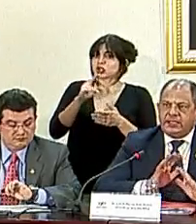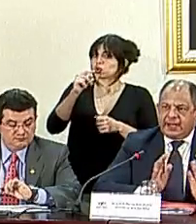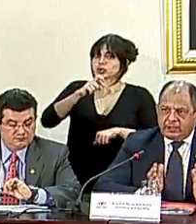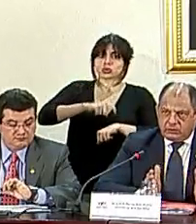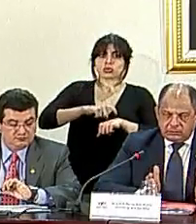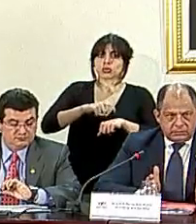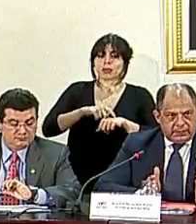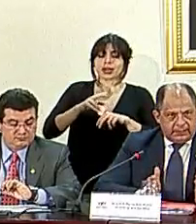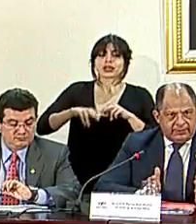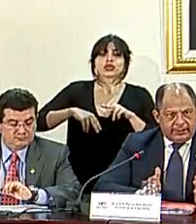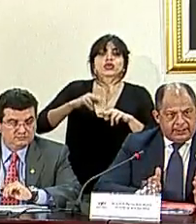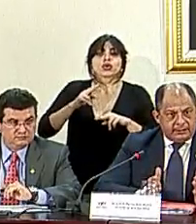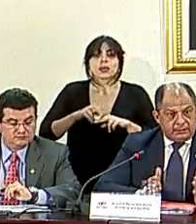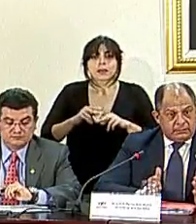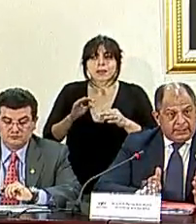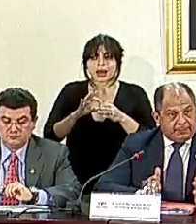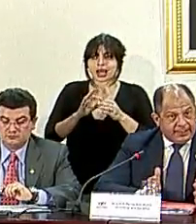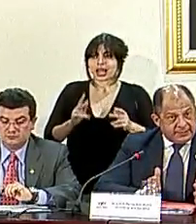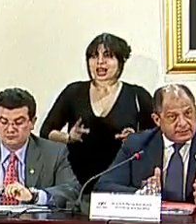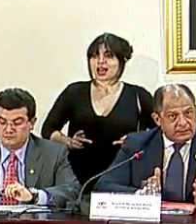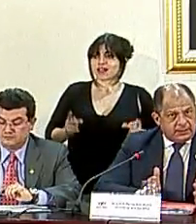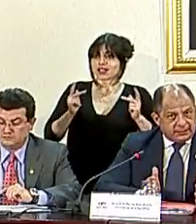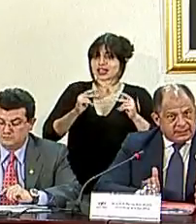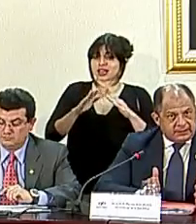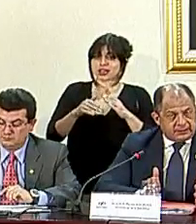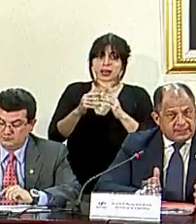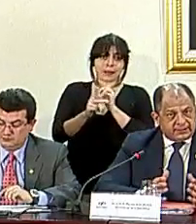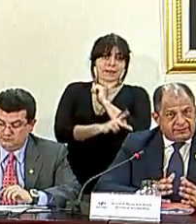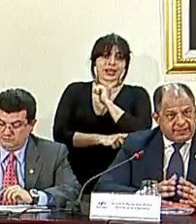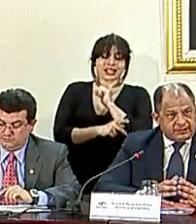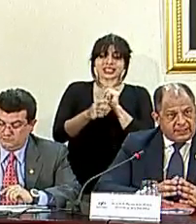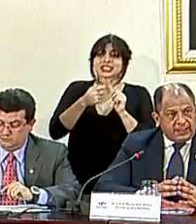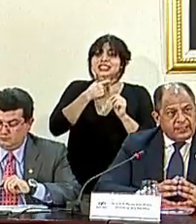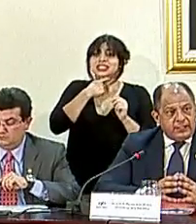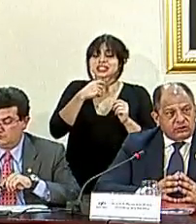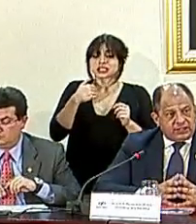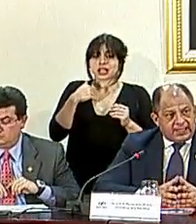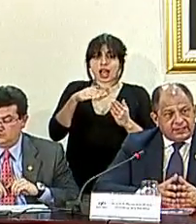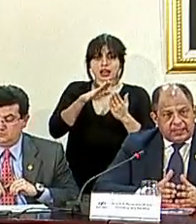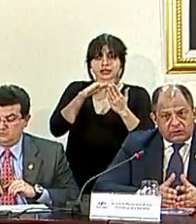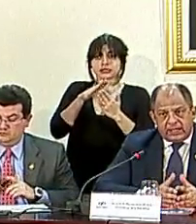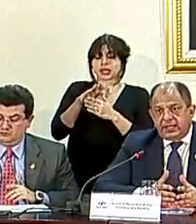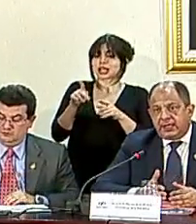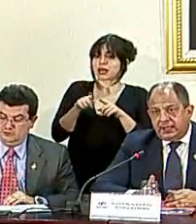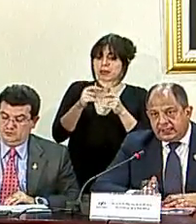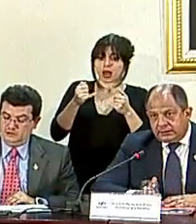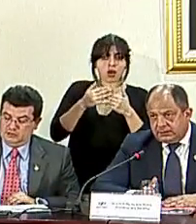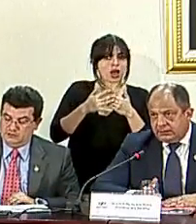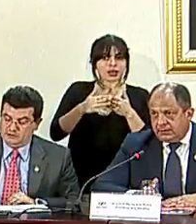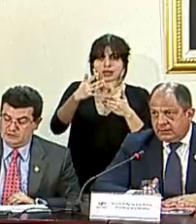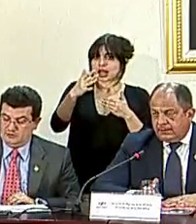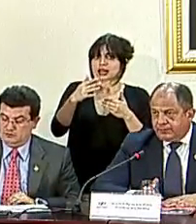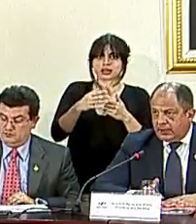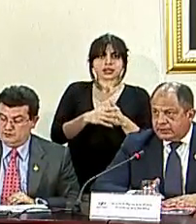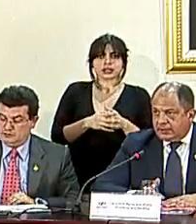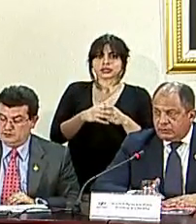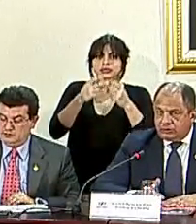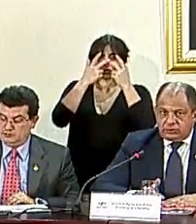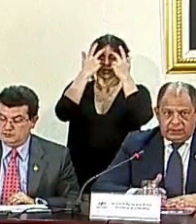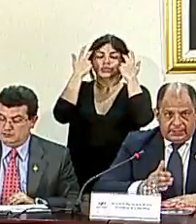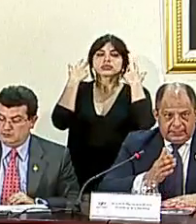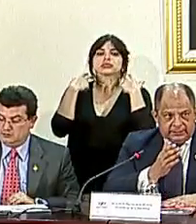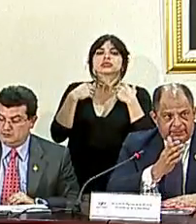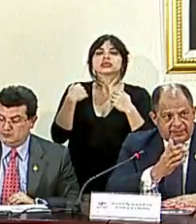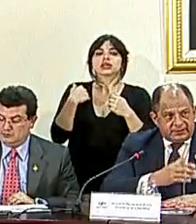momento ordinario en la vida del país y de las crisis que este enfrenta, ni lo será de ahora en adelante.